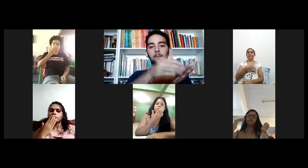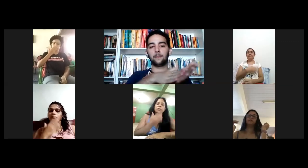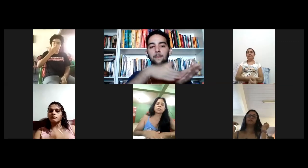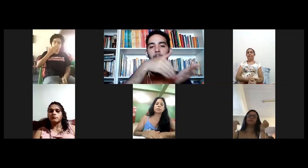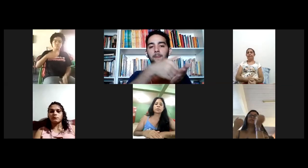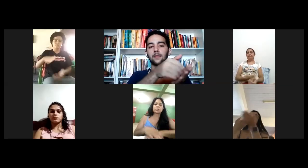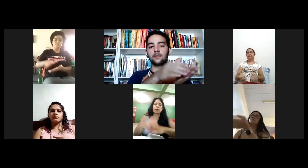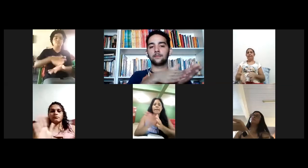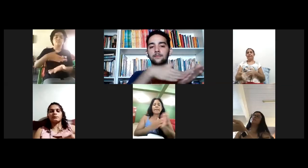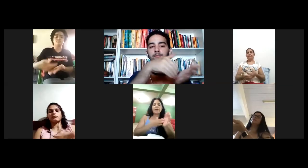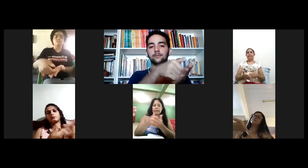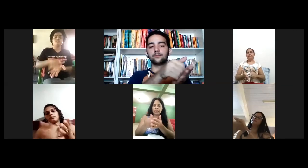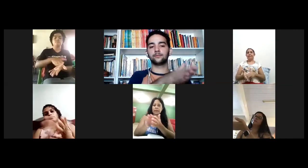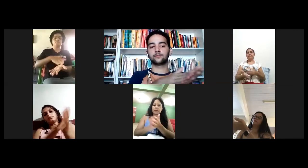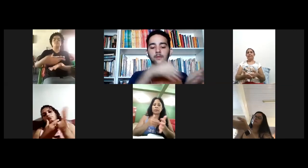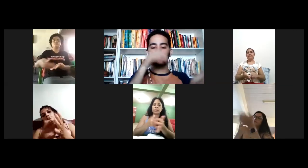manteiga.